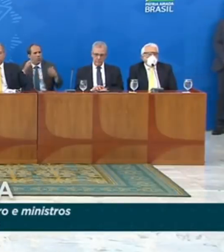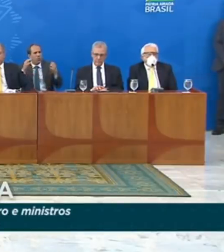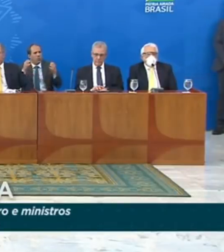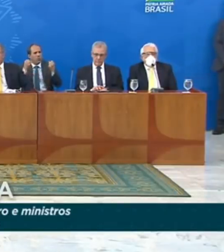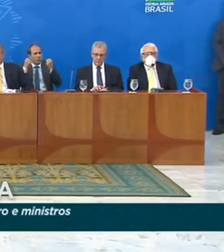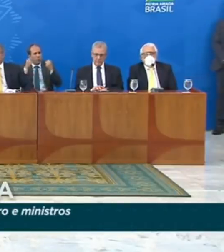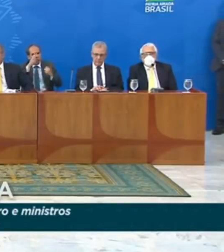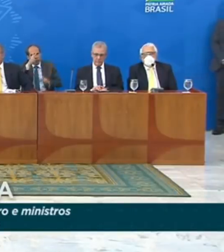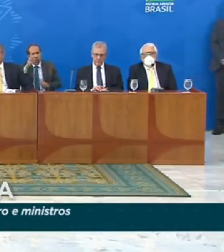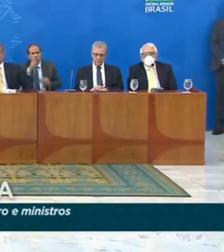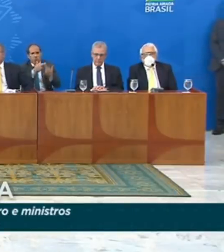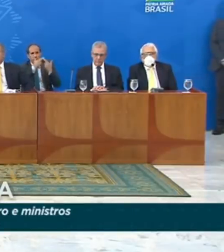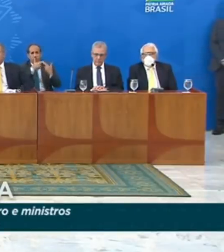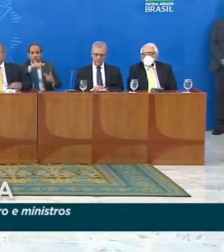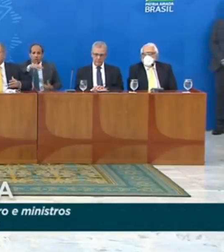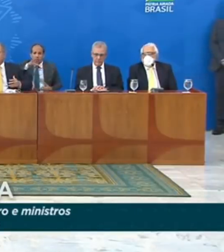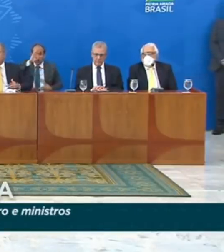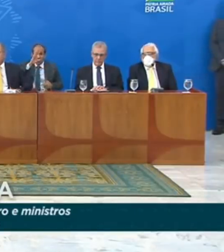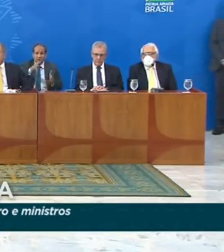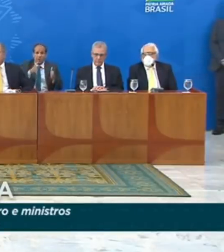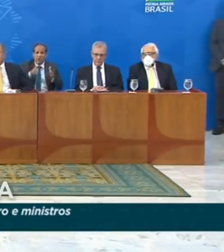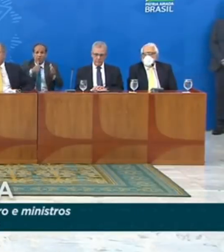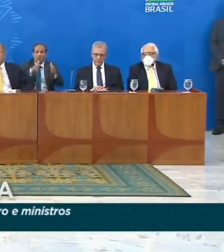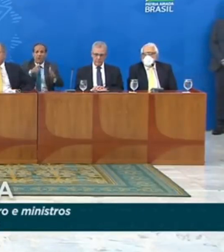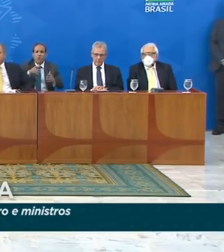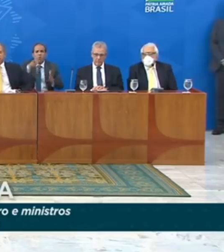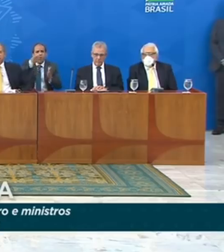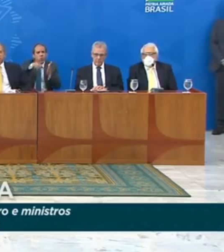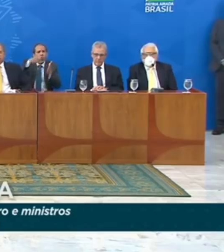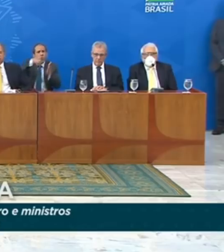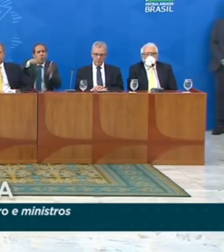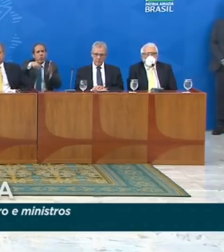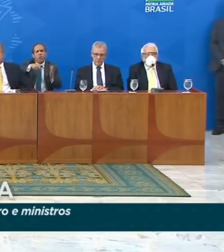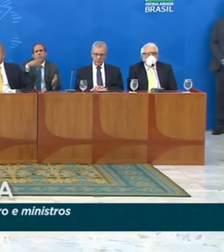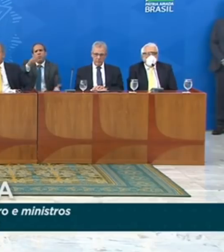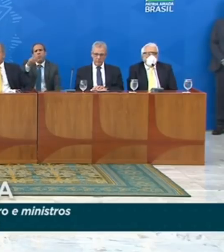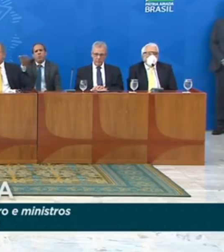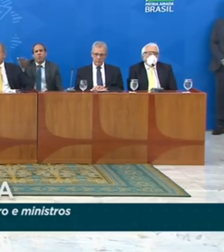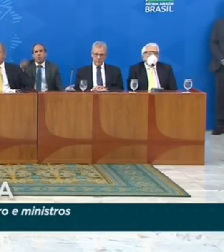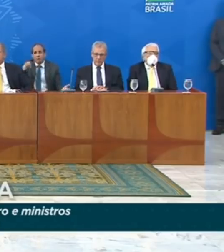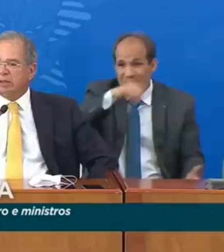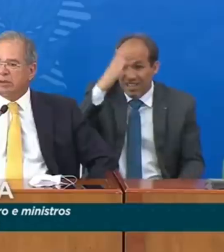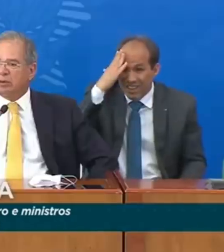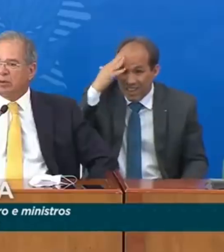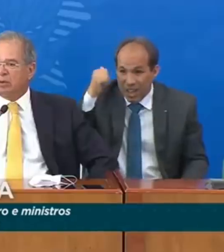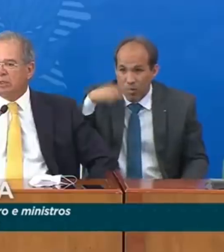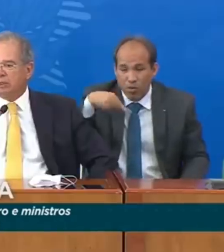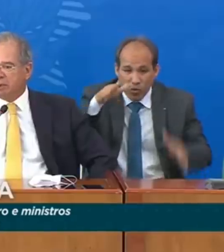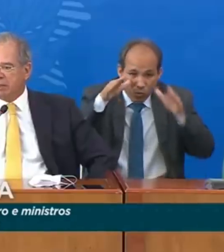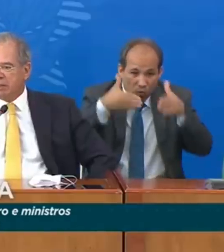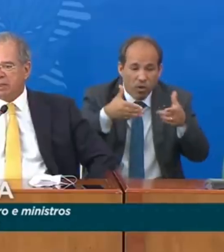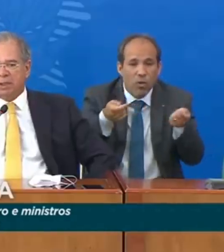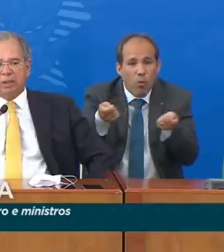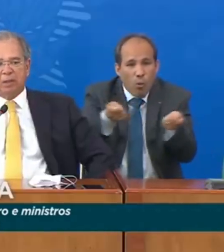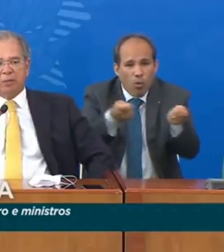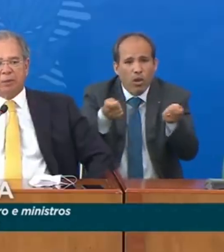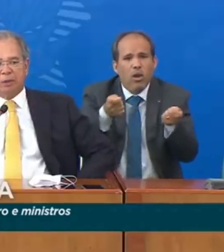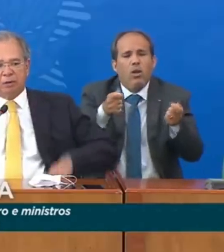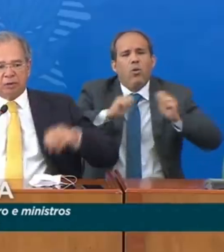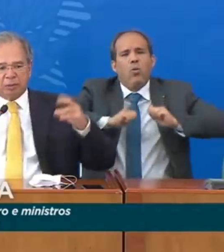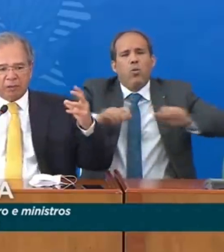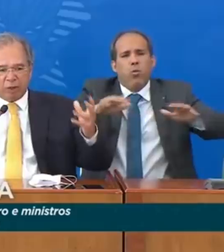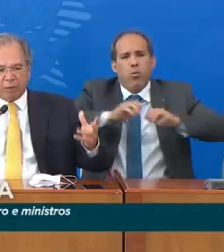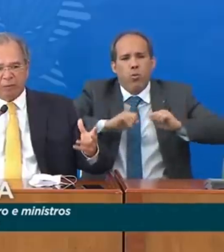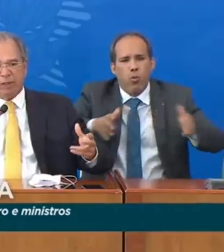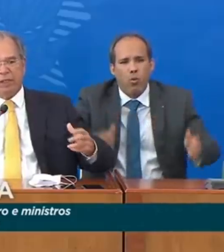no setor produtivo, o excesso de carga tributária. Então, os senhores sabem que o nosso foco tem sido o controle da despesa. Primeiro